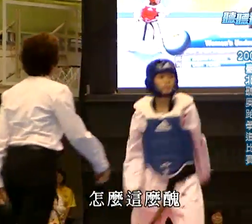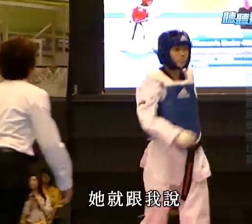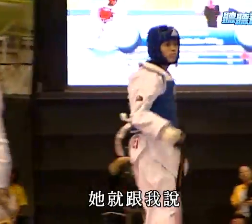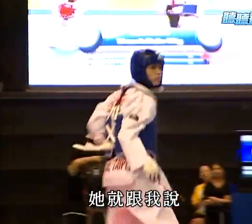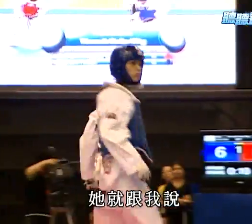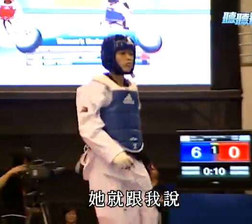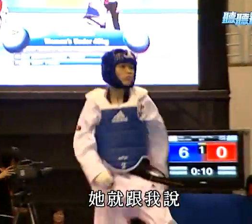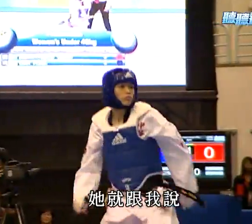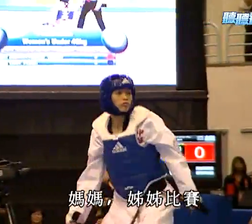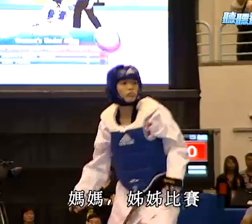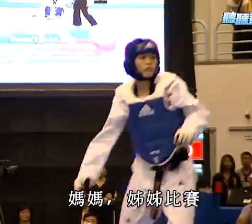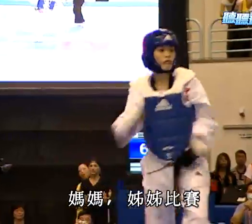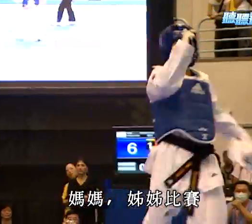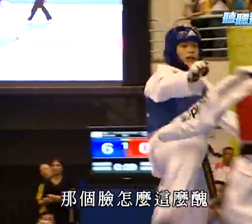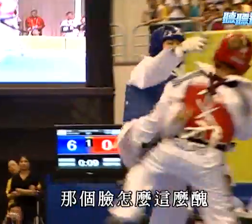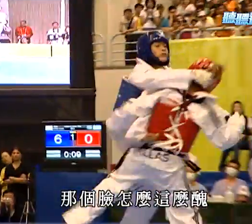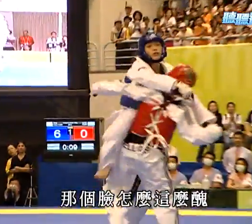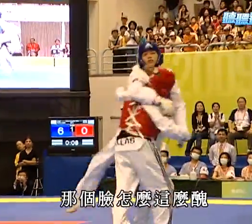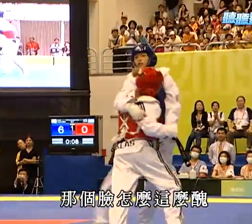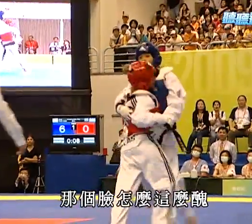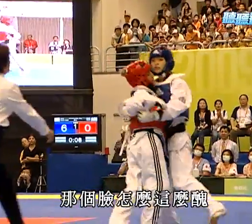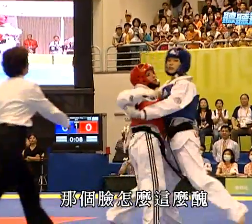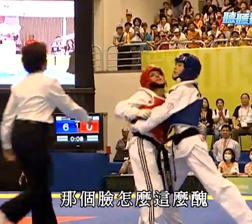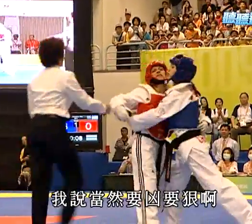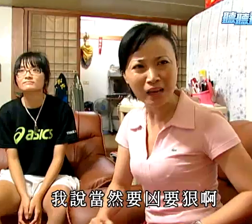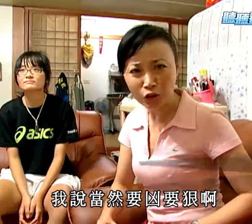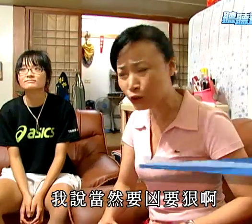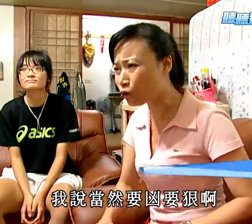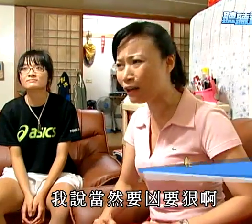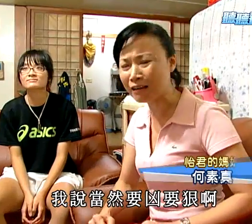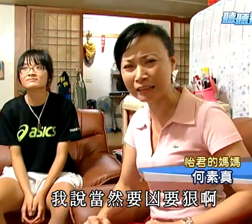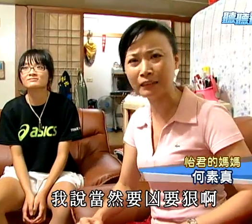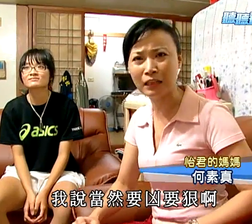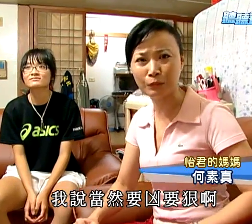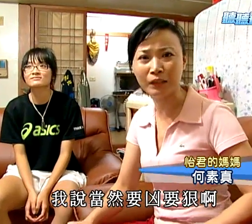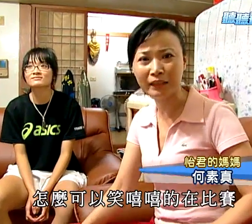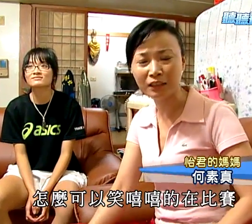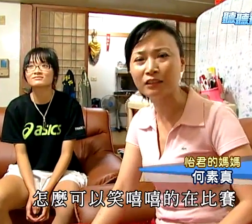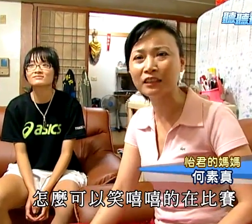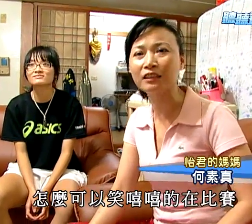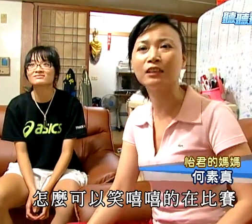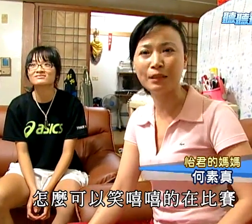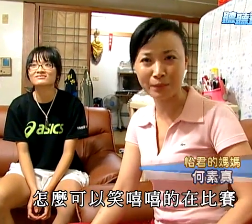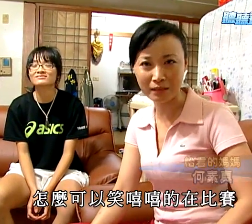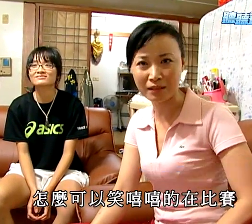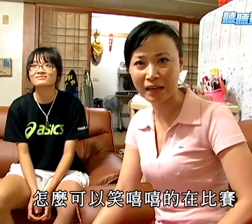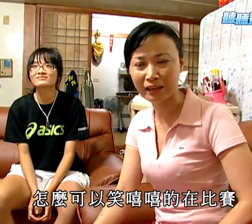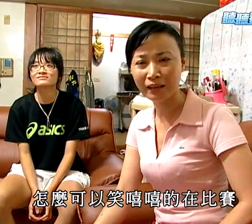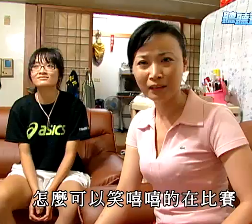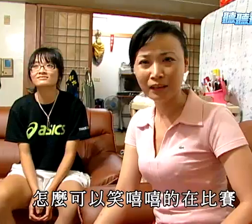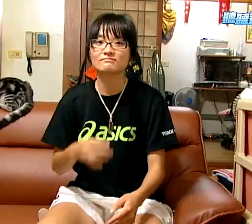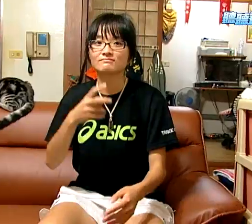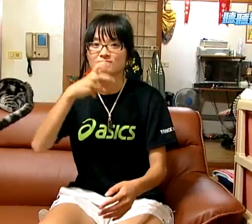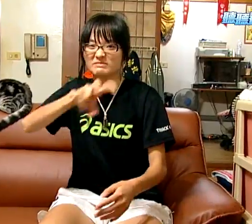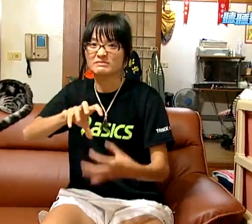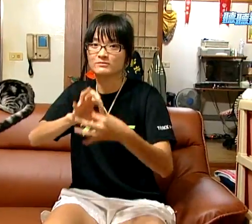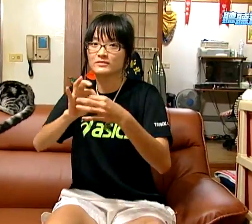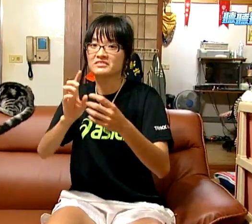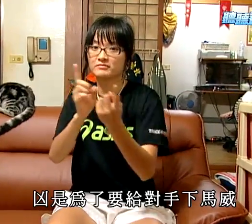说：“妈妈，姐姐比赛那个脸怎么这么丑啊？”我说：“当然要凶要狠啊，怎么可以笑嘻嘻的在比赛？” 凶